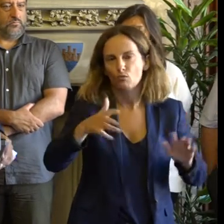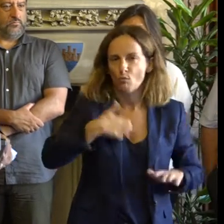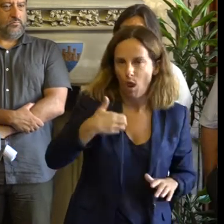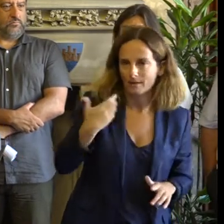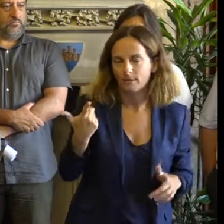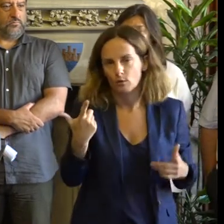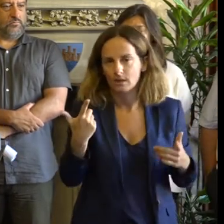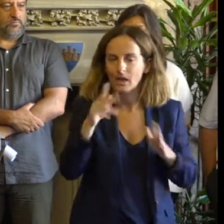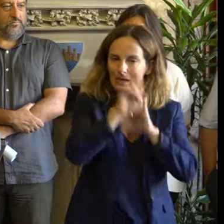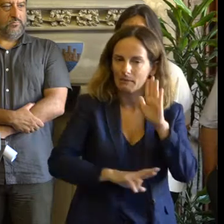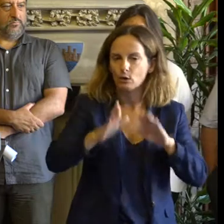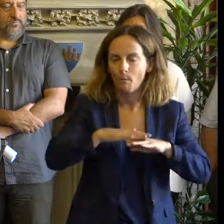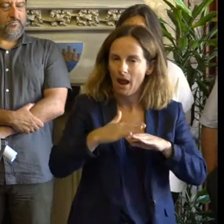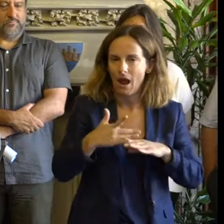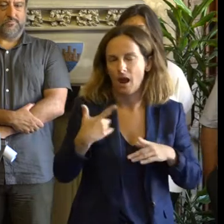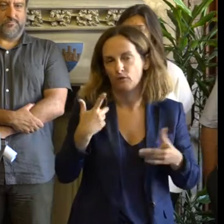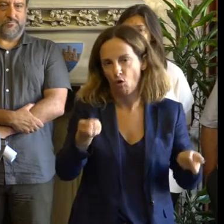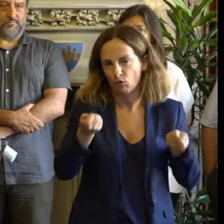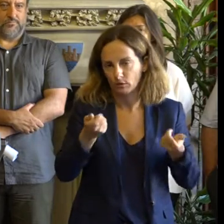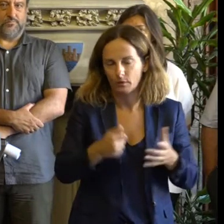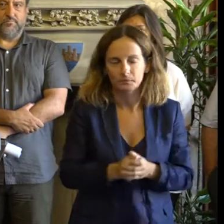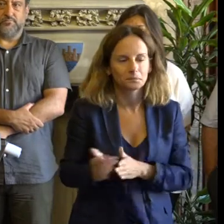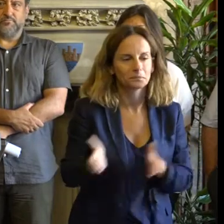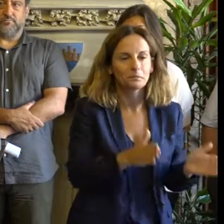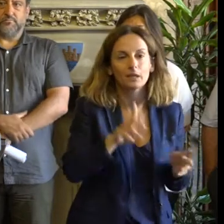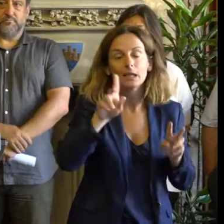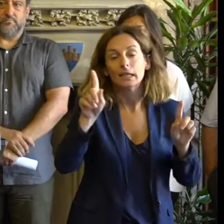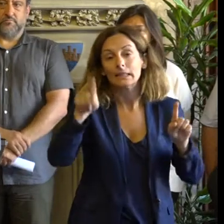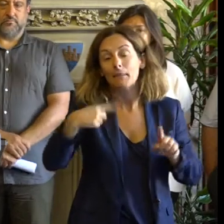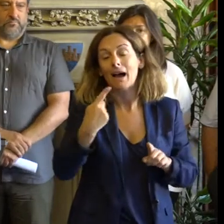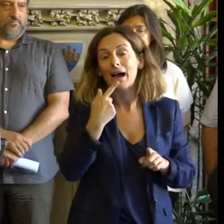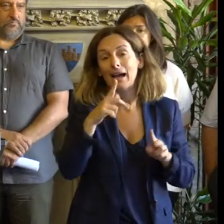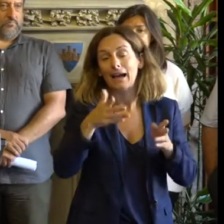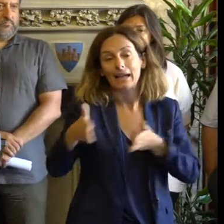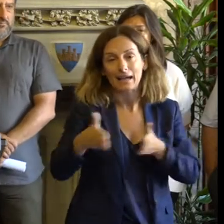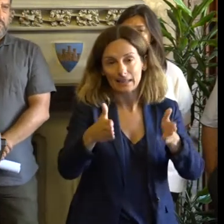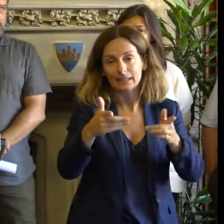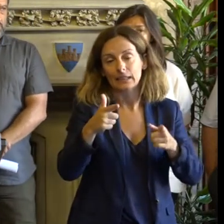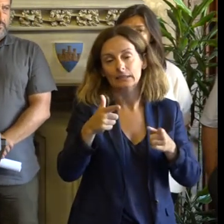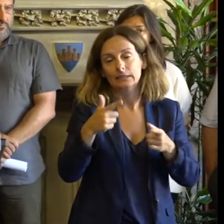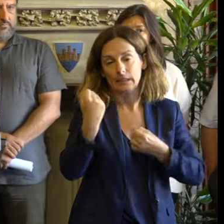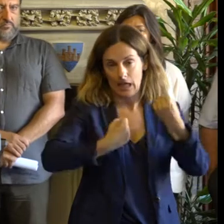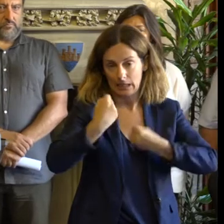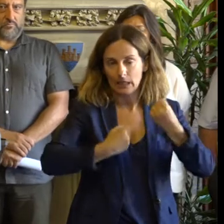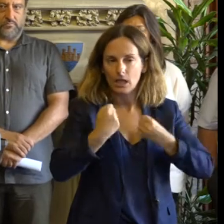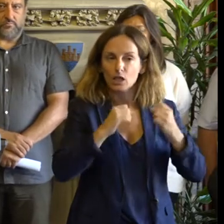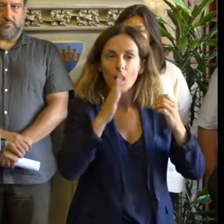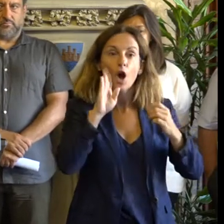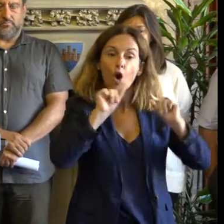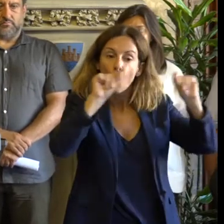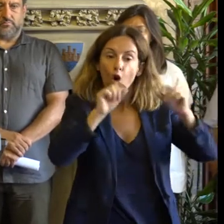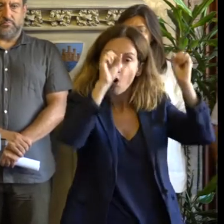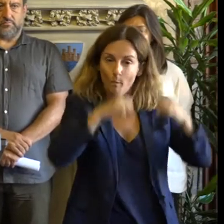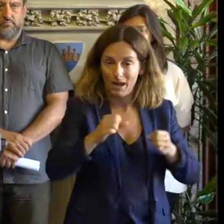fan, no? En carreteres és important tota la feina que s'ha fet en quant a lo que és renegociar el conveni de carreteres, no? I molt